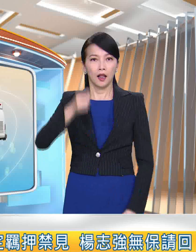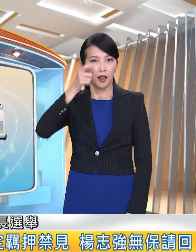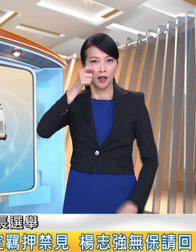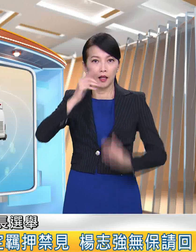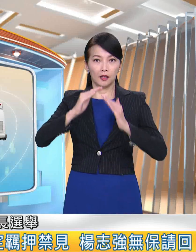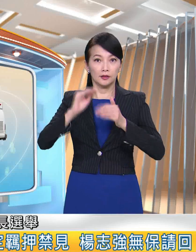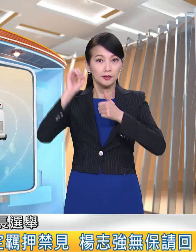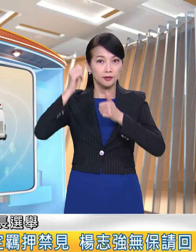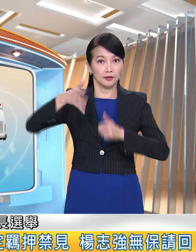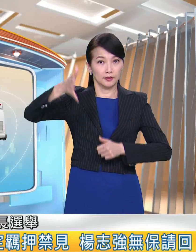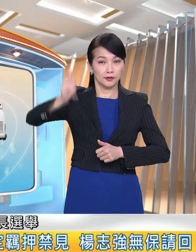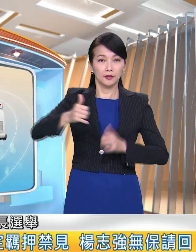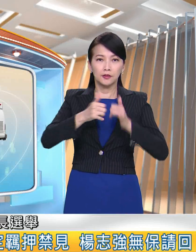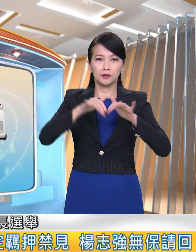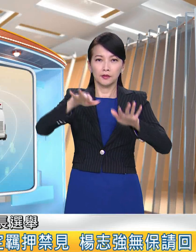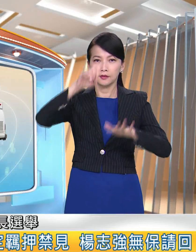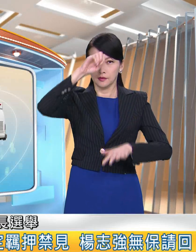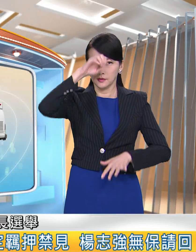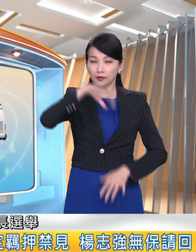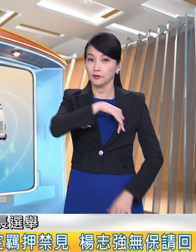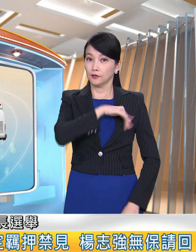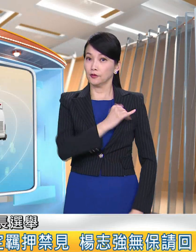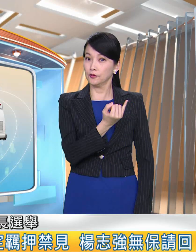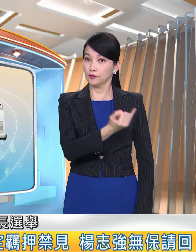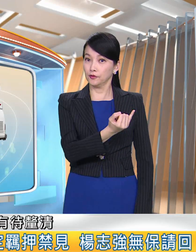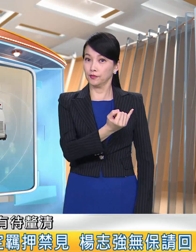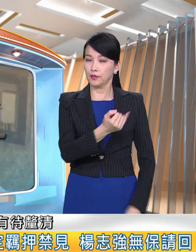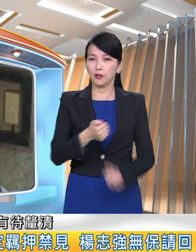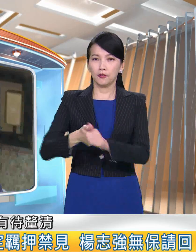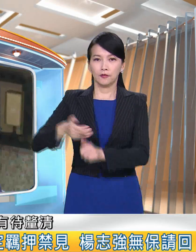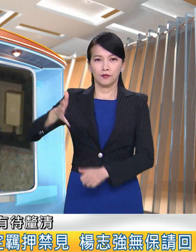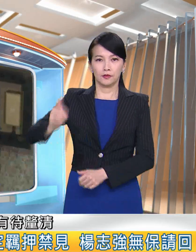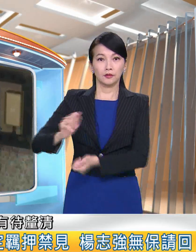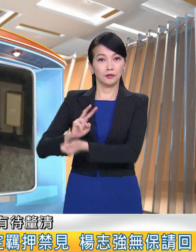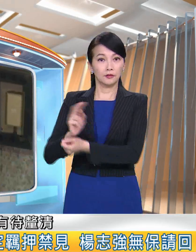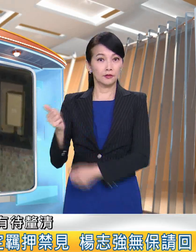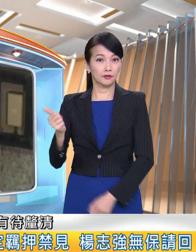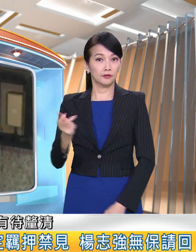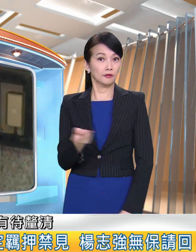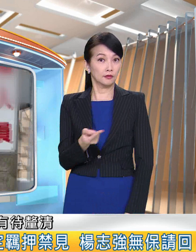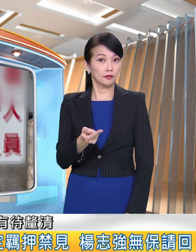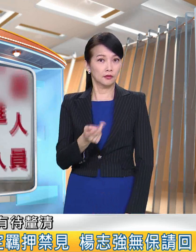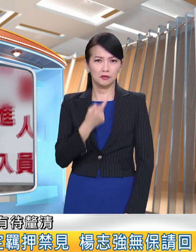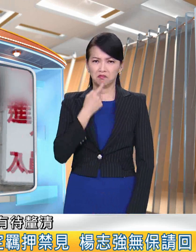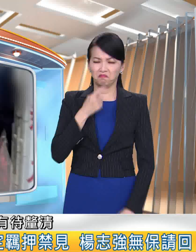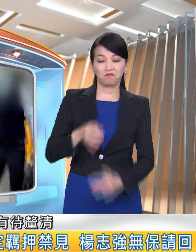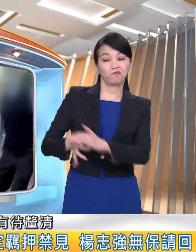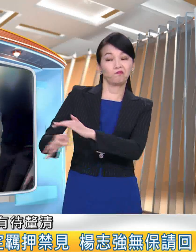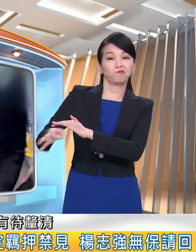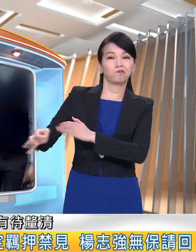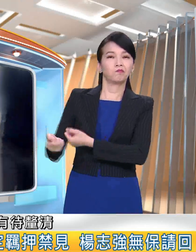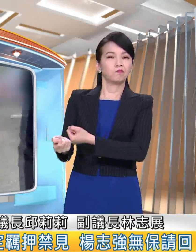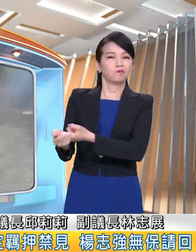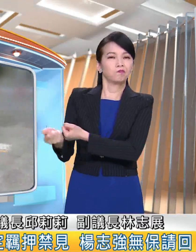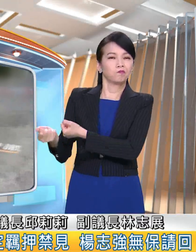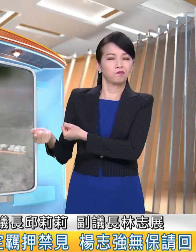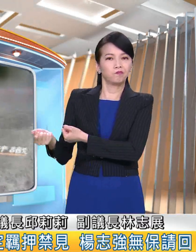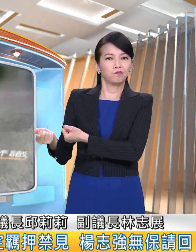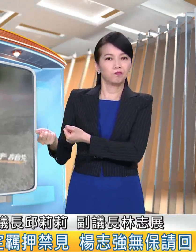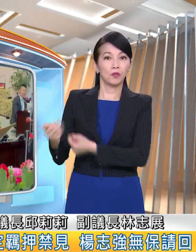台南市正副议长选举贿选跑票疑云有待厘清，包括民进党